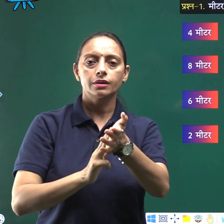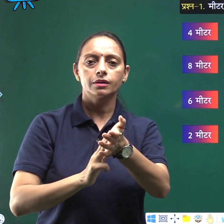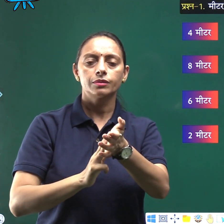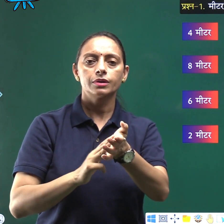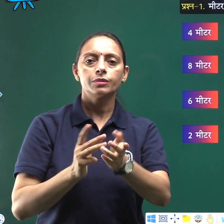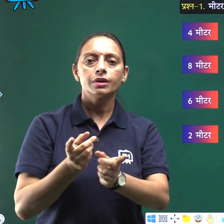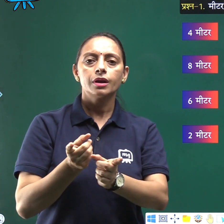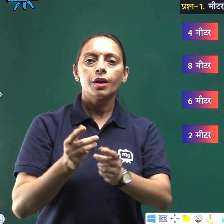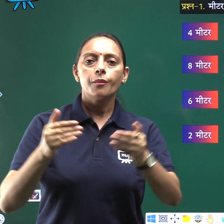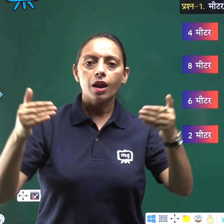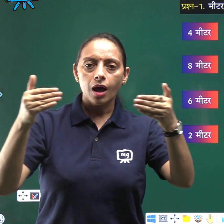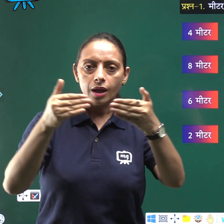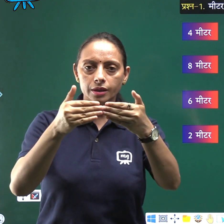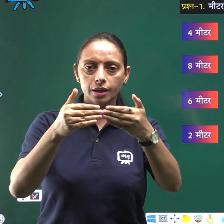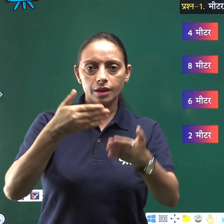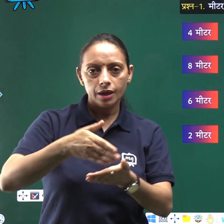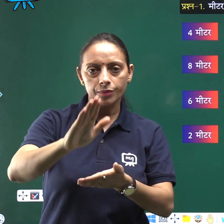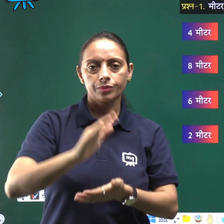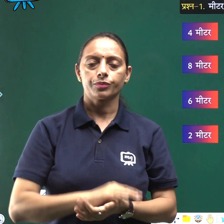मिलान करिए।